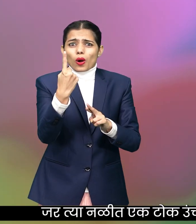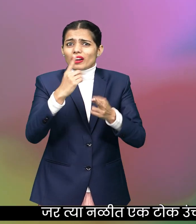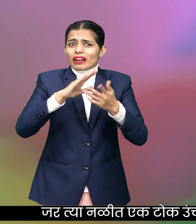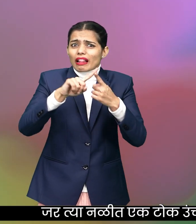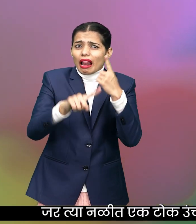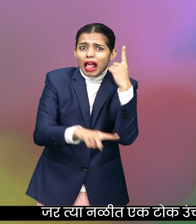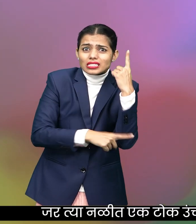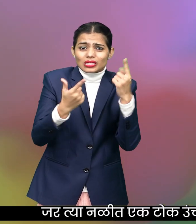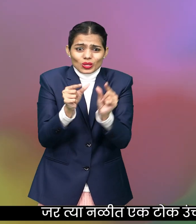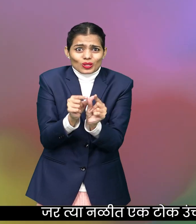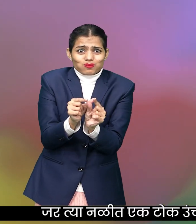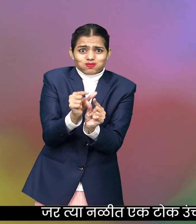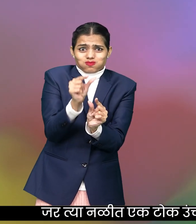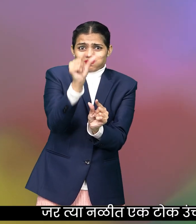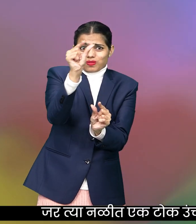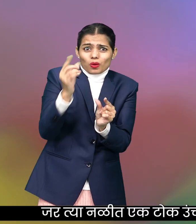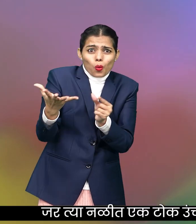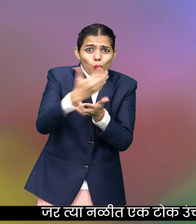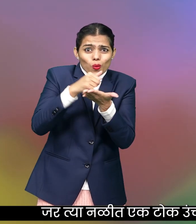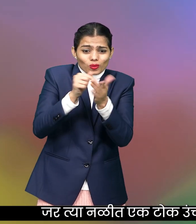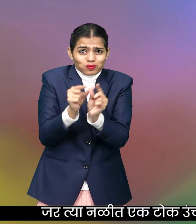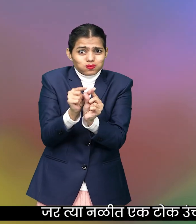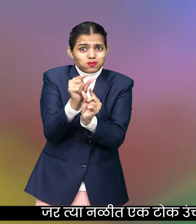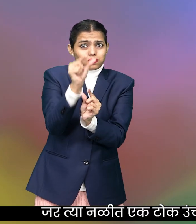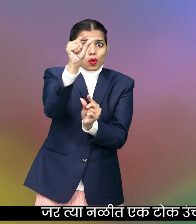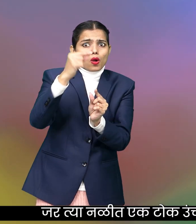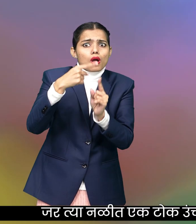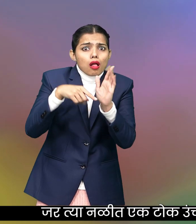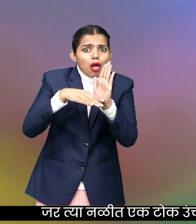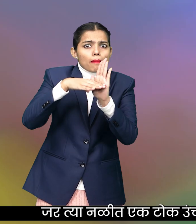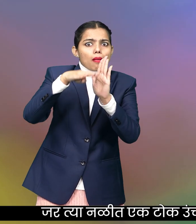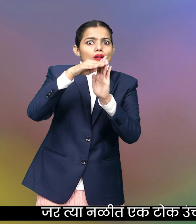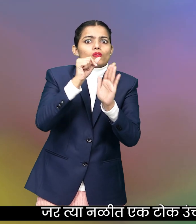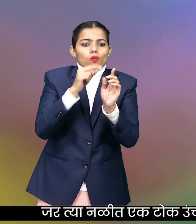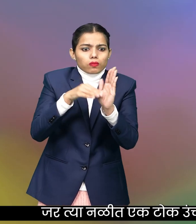जर त्या नळीत एक टोक उंच पातळीवरील पाण्याच्या टाकीला जोडले